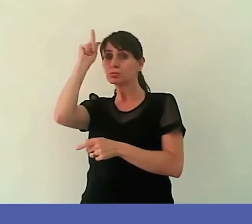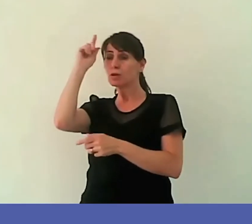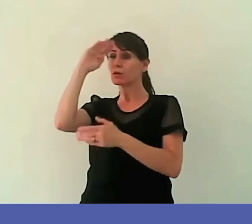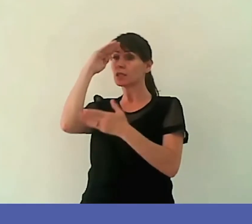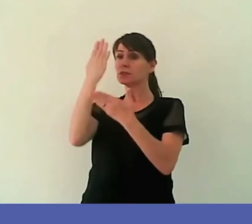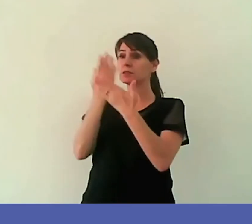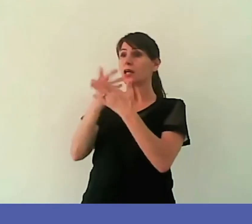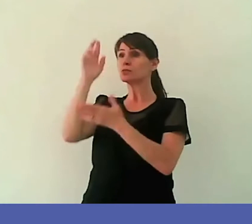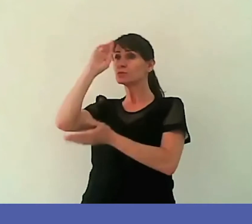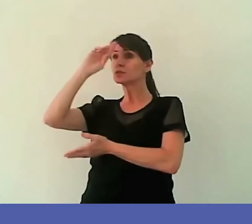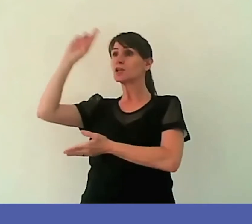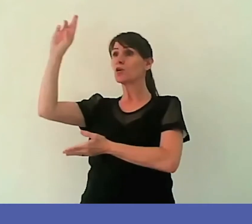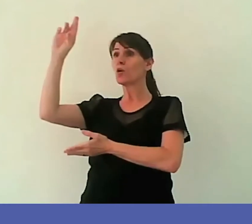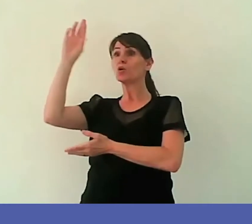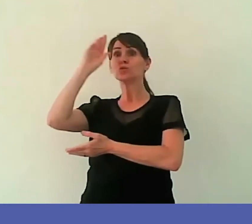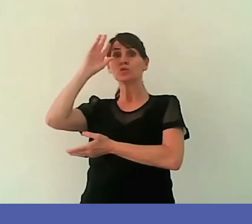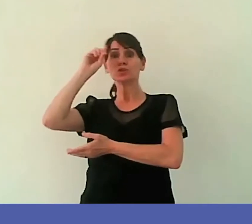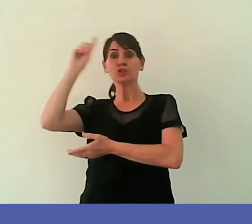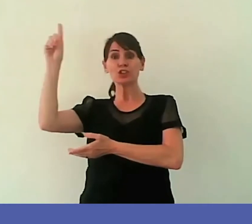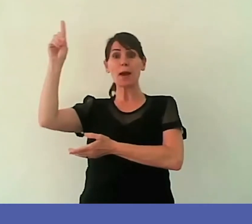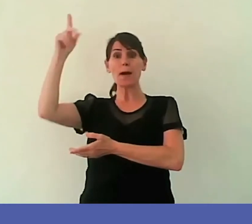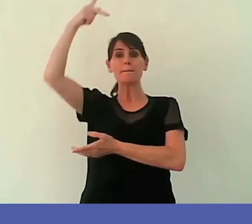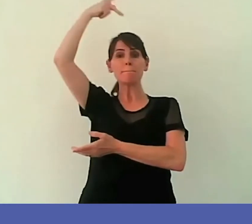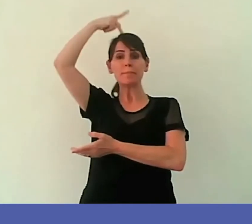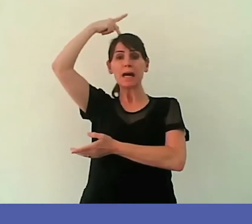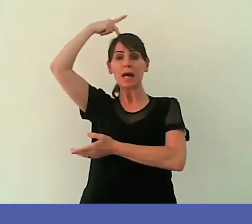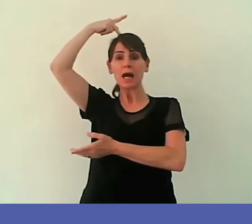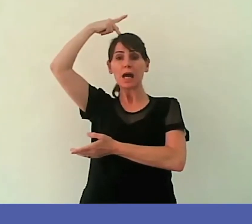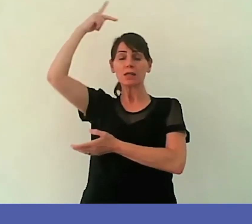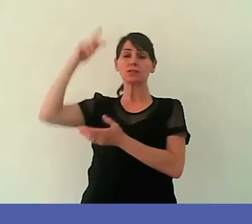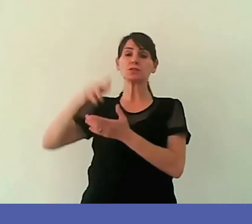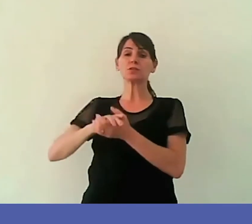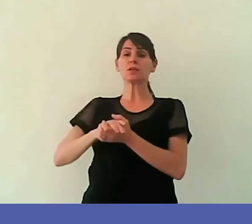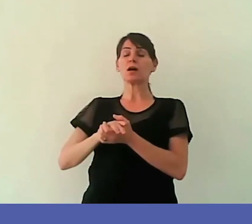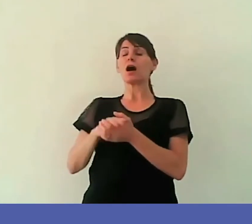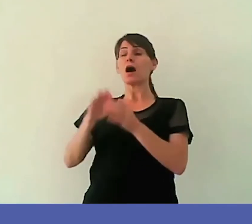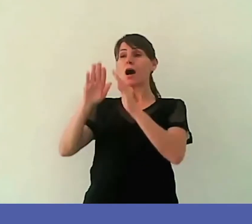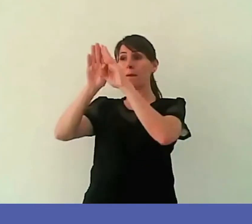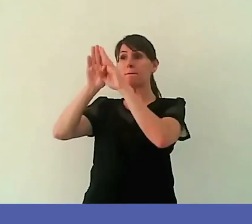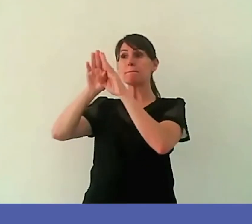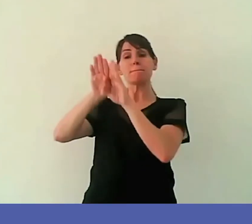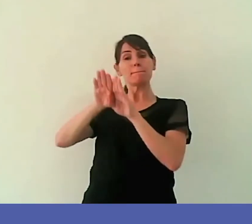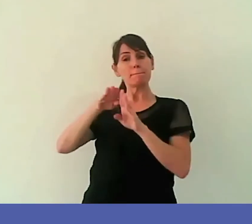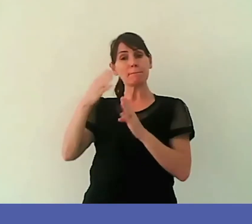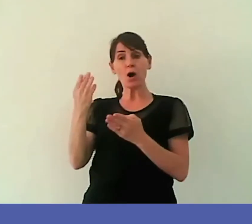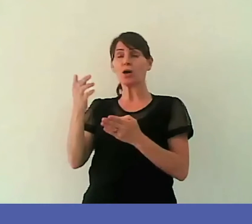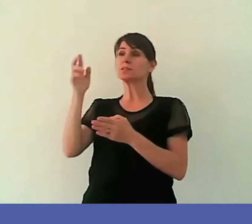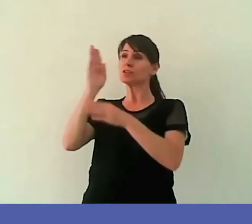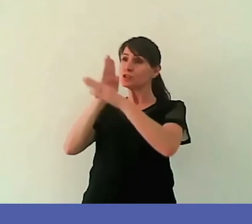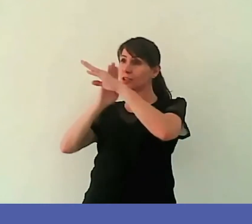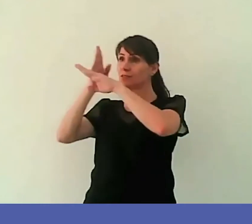do Pentecostes, e também abriu a porta para os gentios na casa de Cornélio, né?